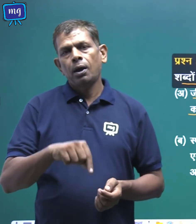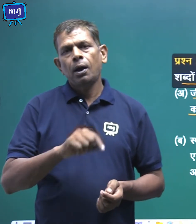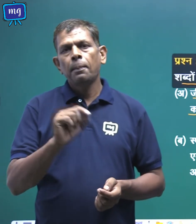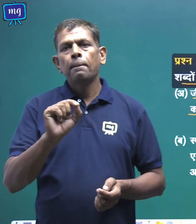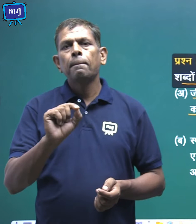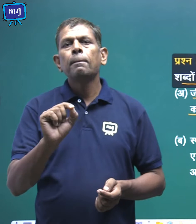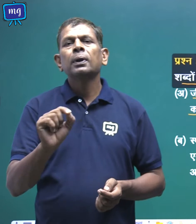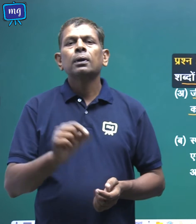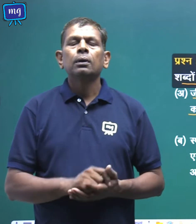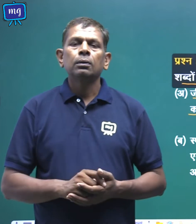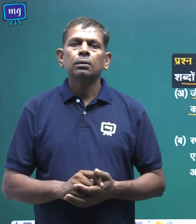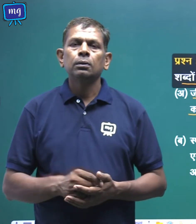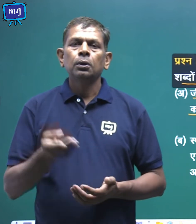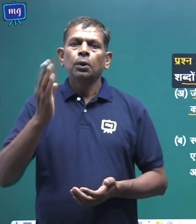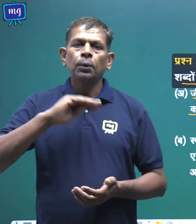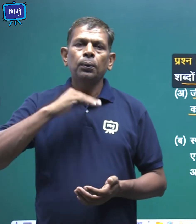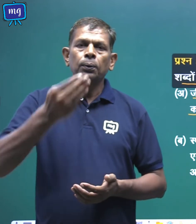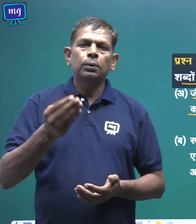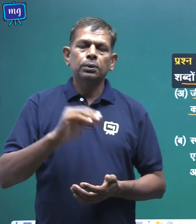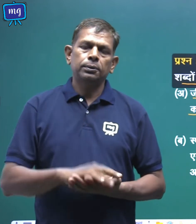लिखेंगे श्वसन।